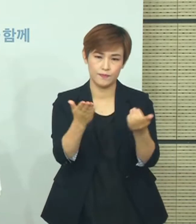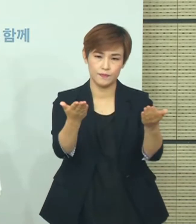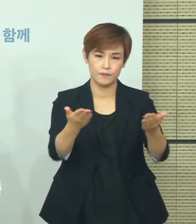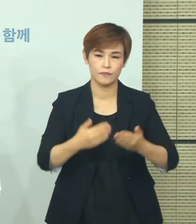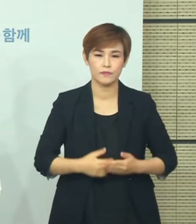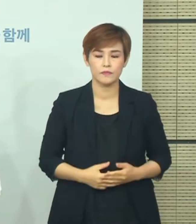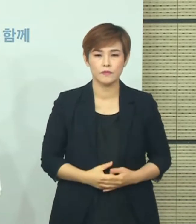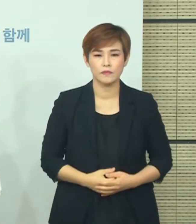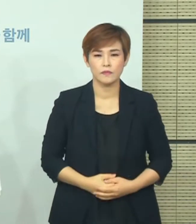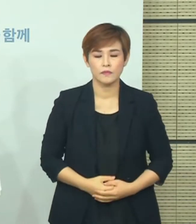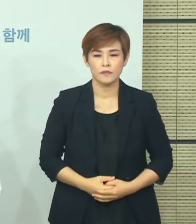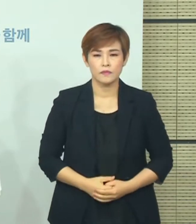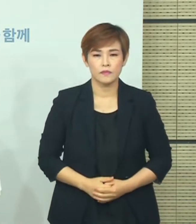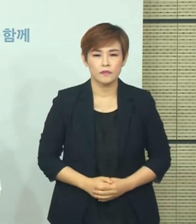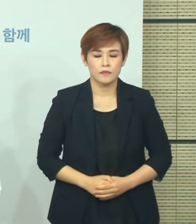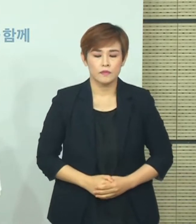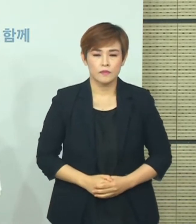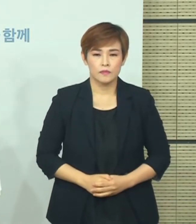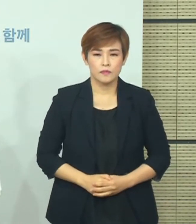드립니다.